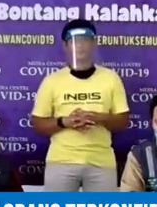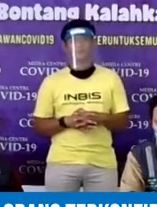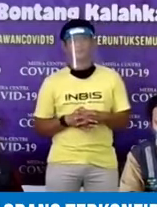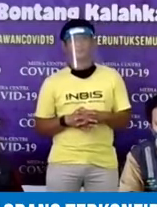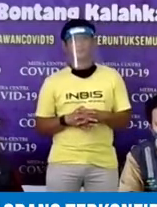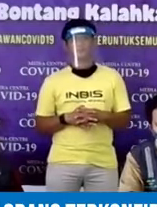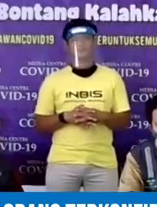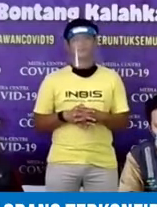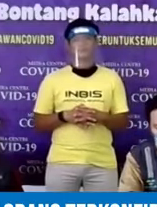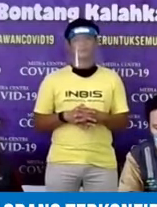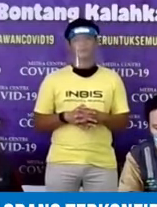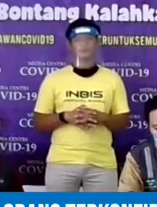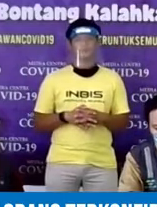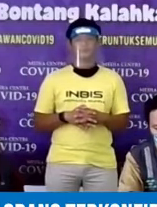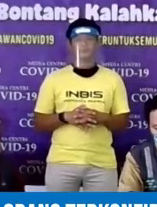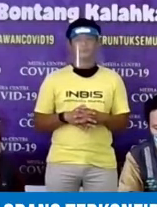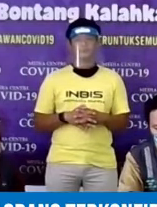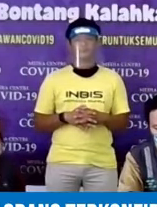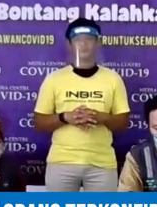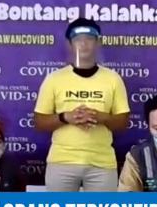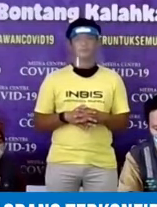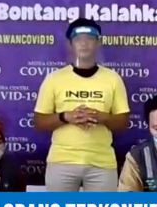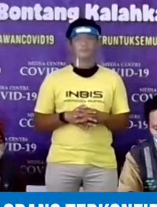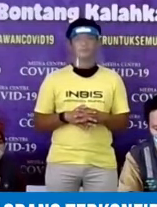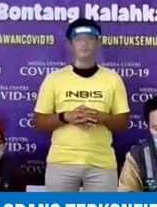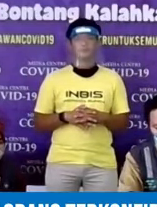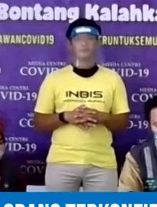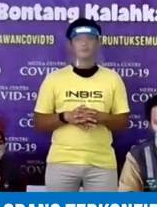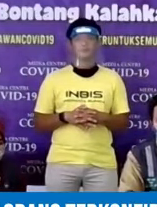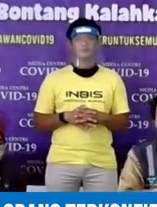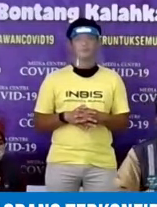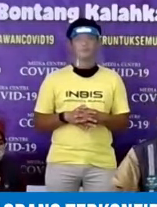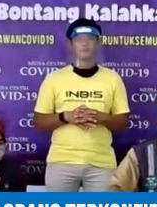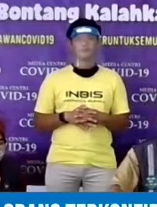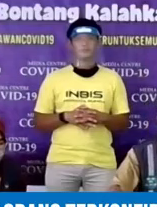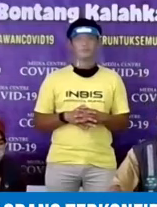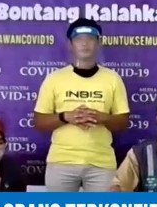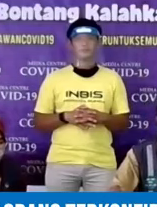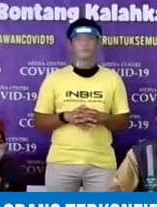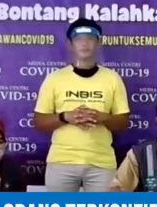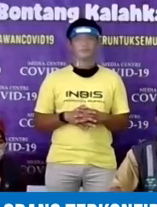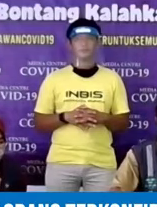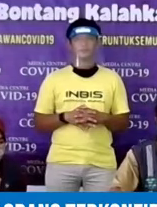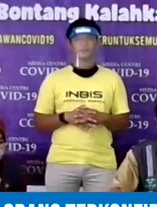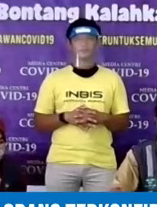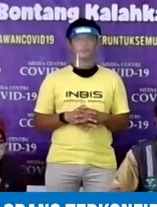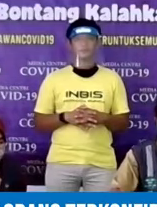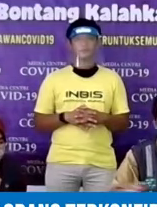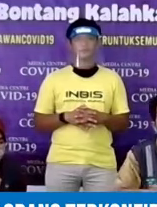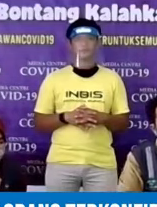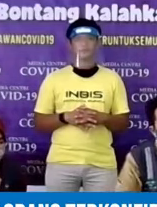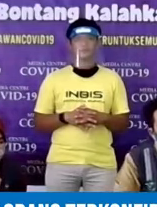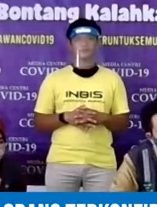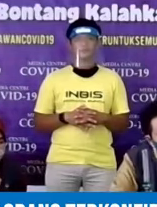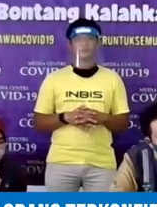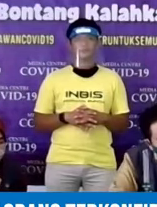kan hari ini ada penambahan 47 kasus buya eh itu mampu tadi ketinggalan itu